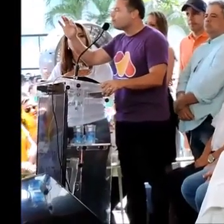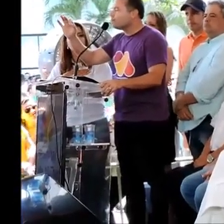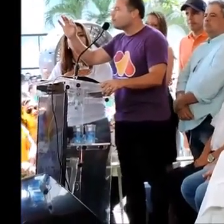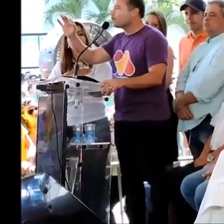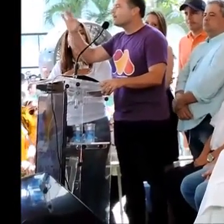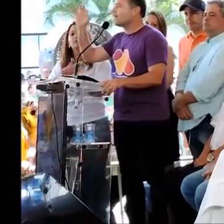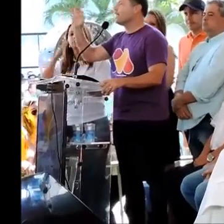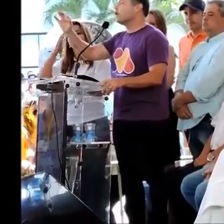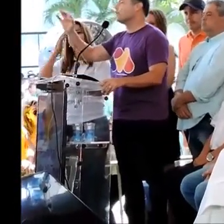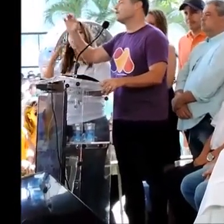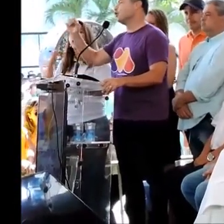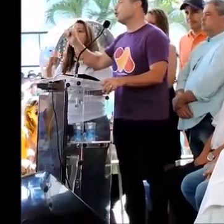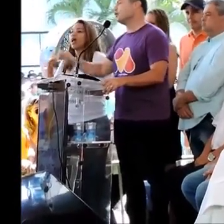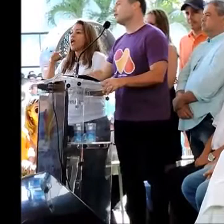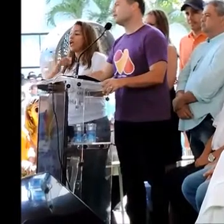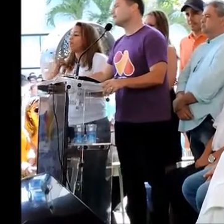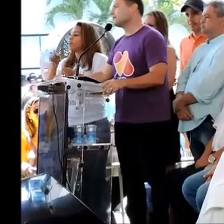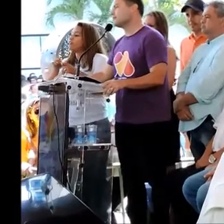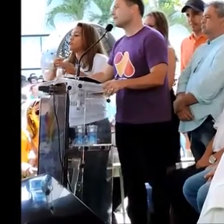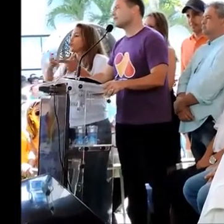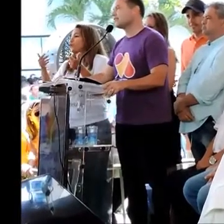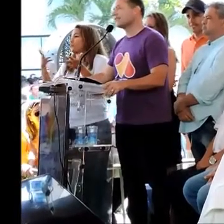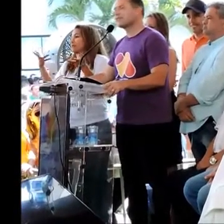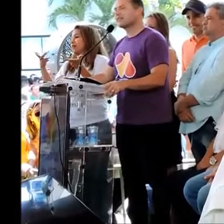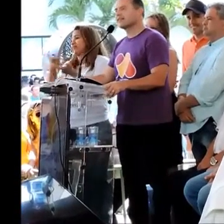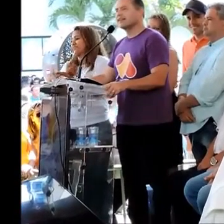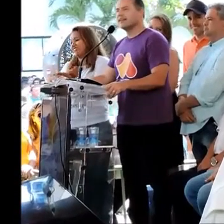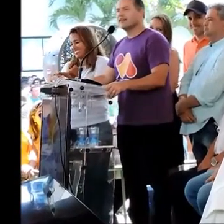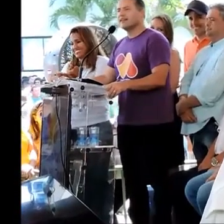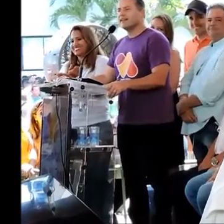pessoal, o que ela não plantou.